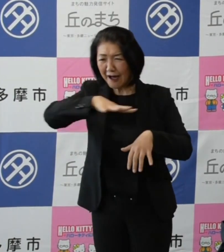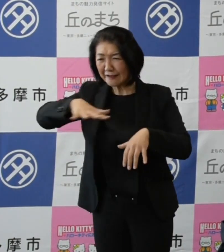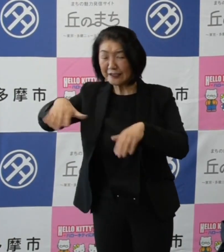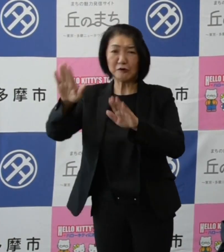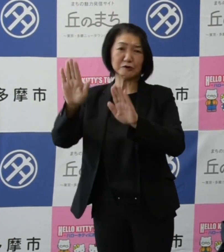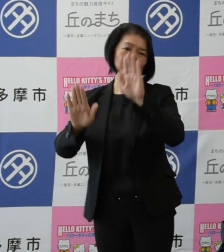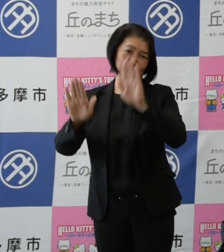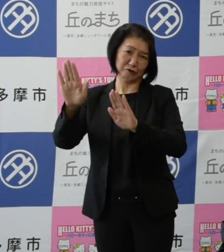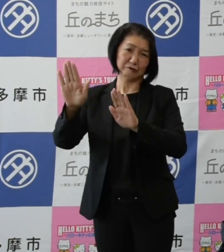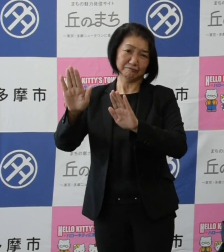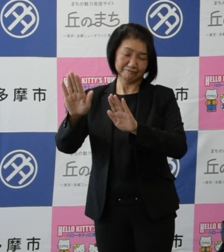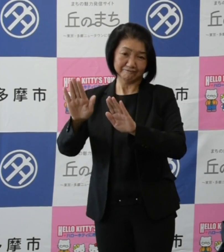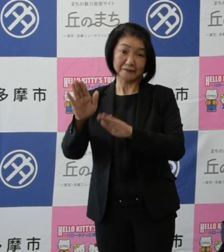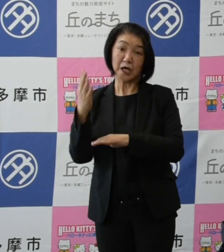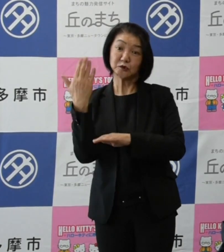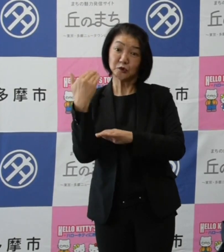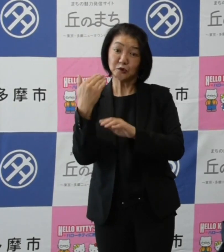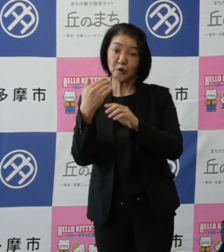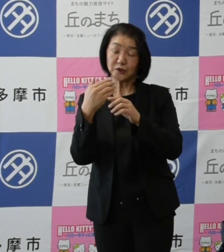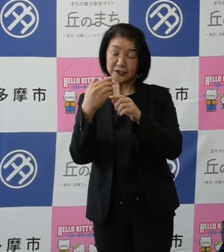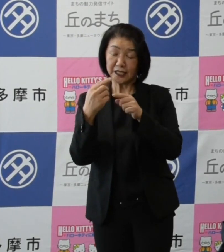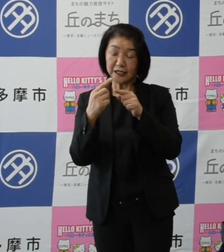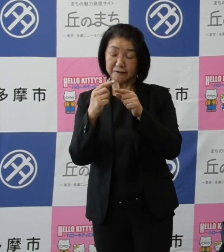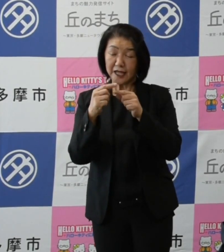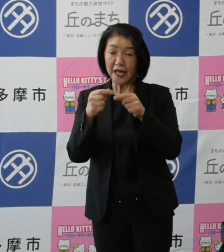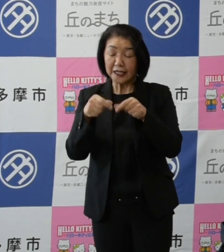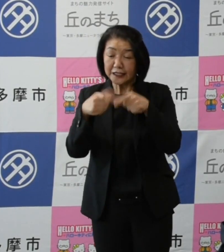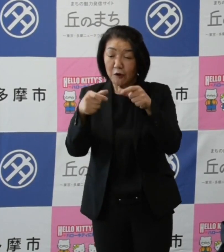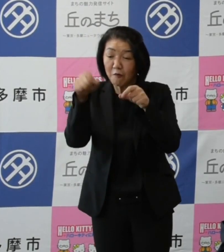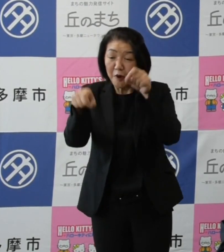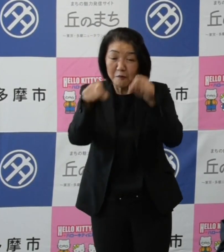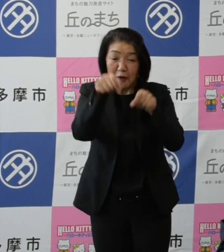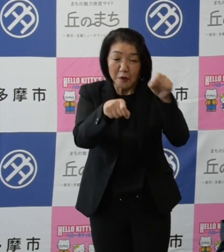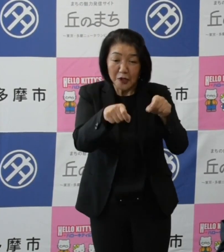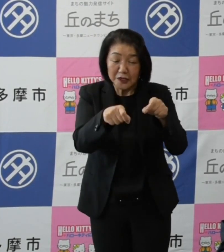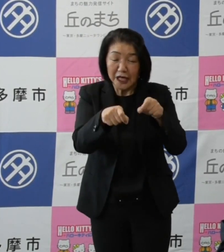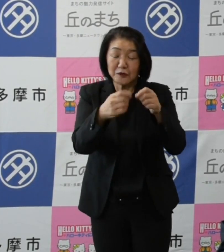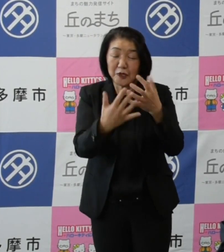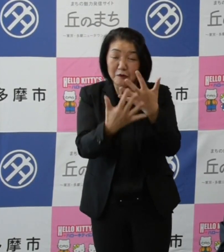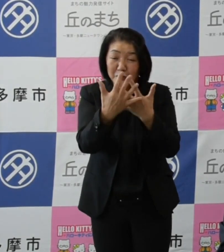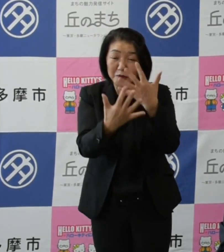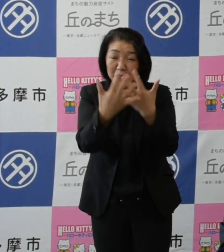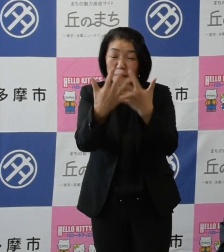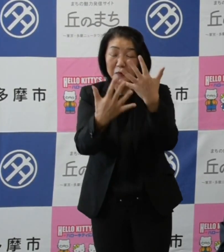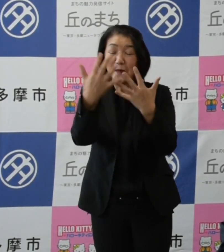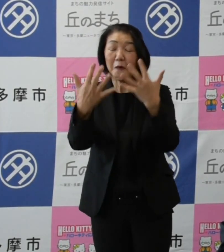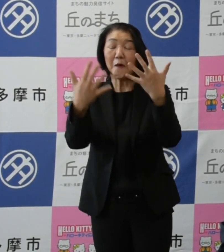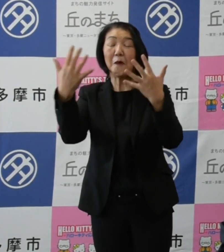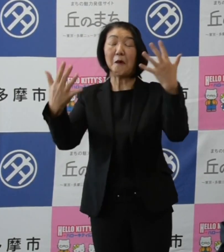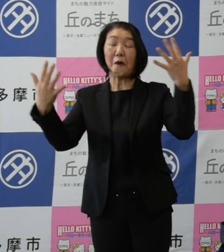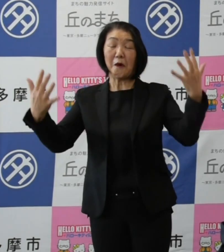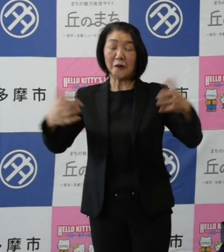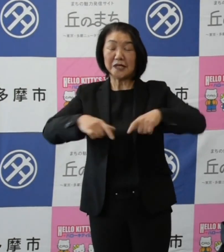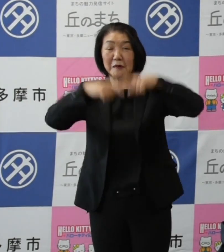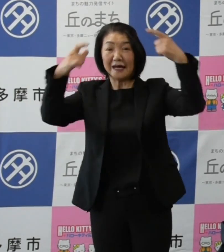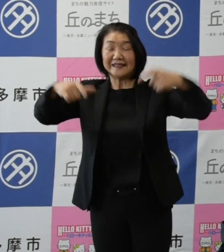その当時植えられた樹木も大きく成長し、緑あふれる多摩市となり